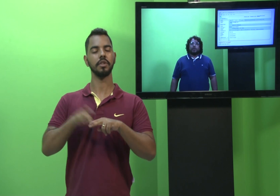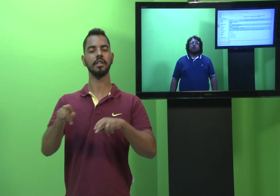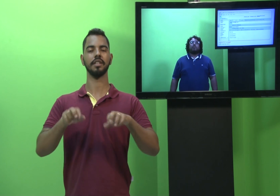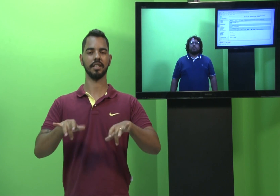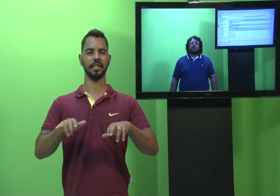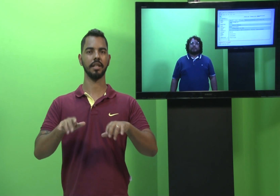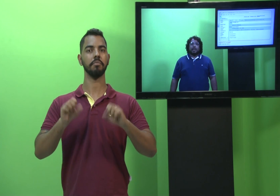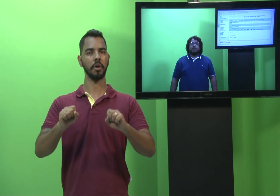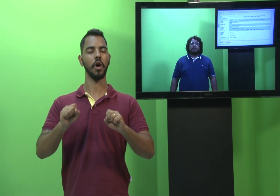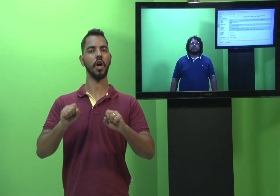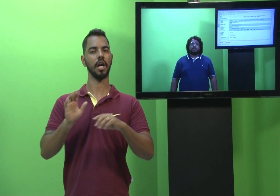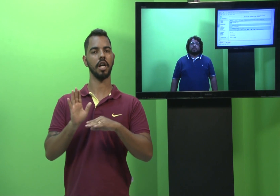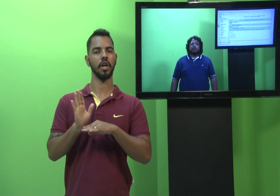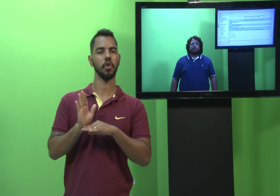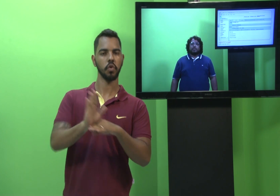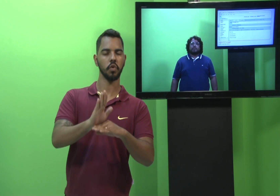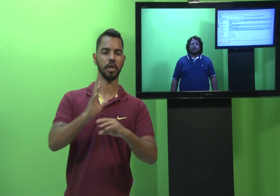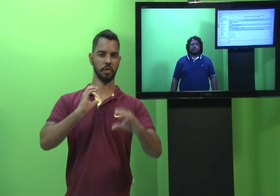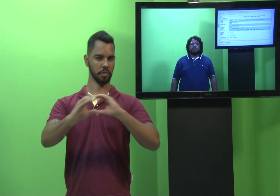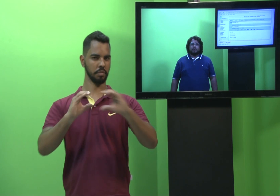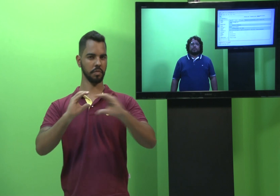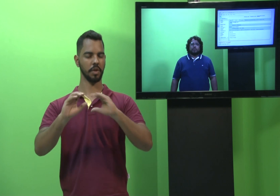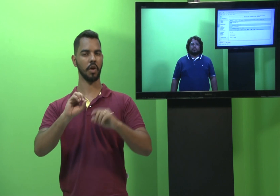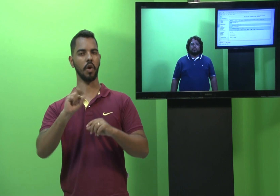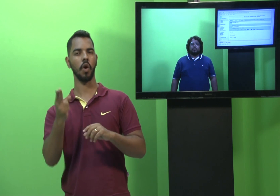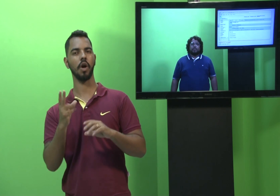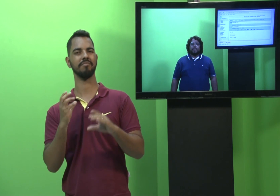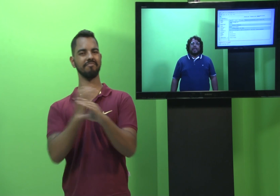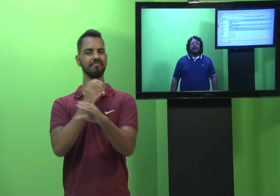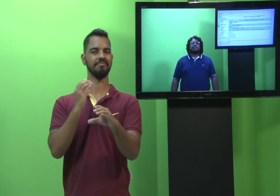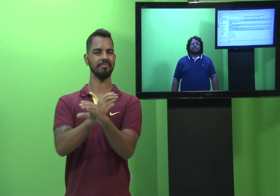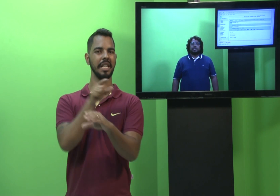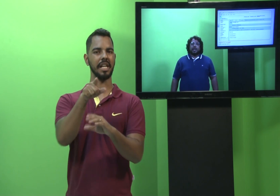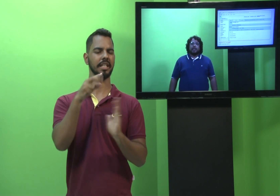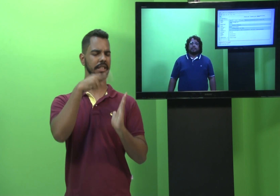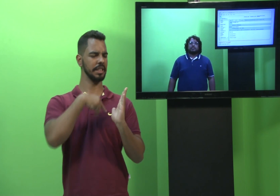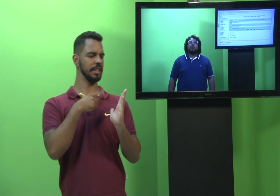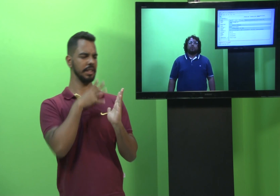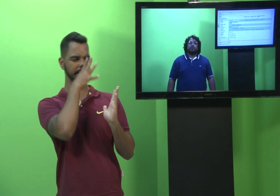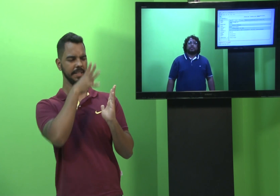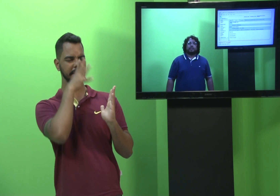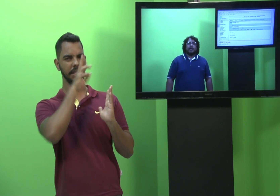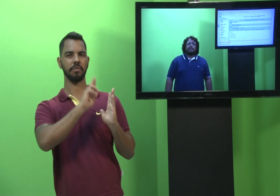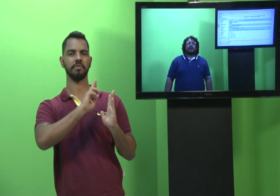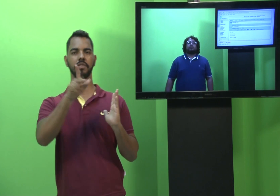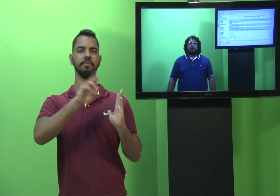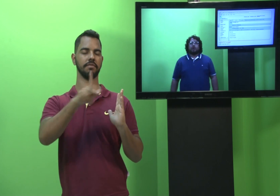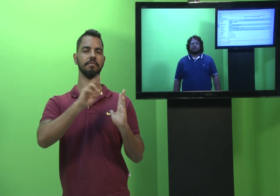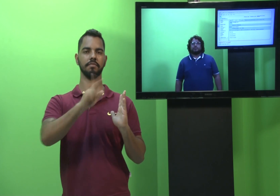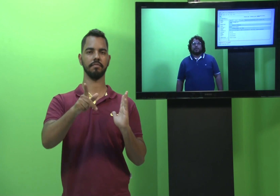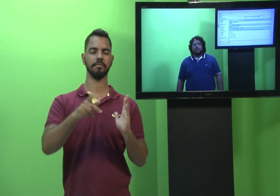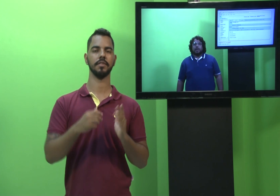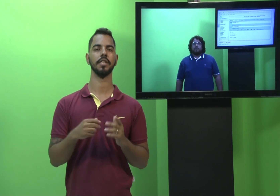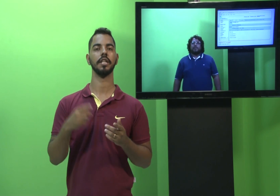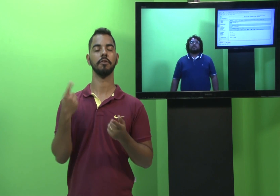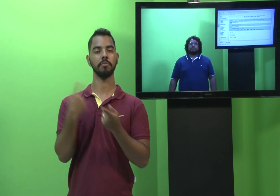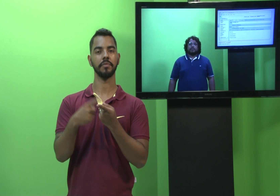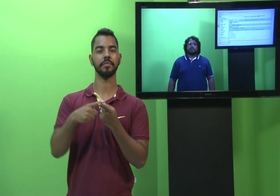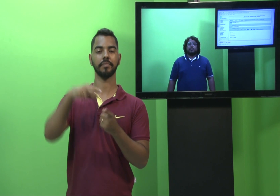também comprometer o entendimento da mensagem pelo receptor. As netiquetas são úteis para trocas de e-mail, participação